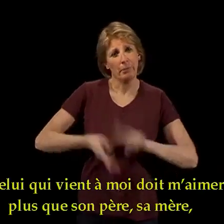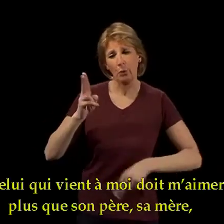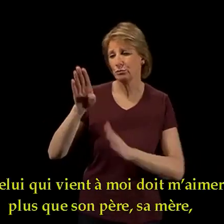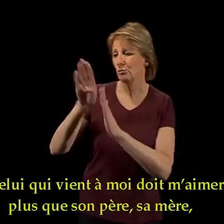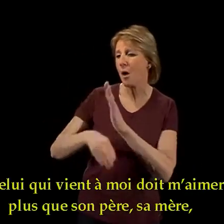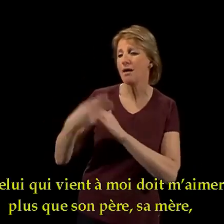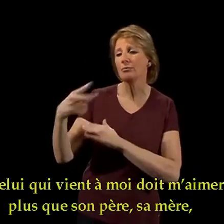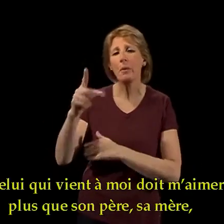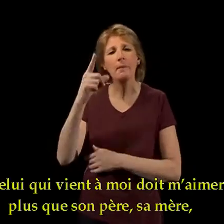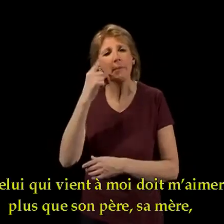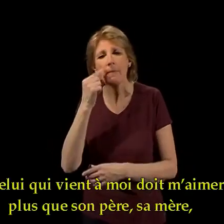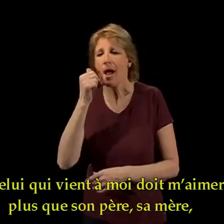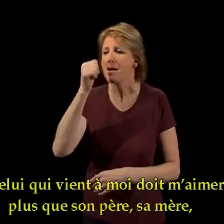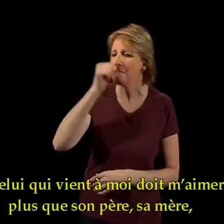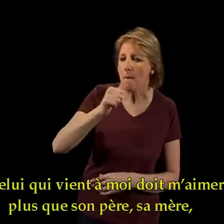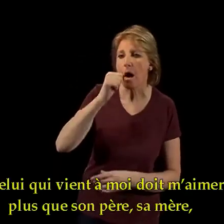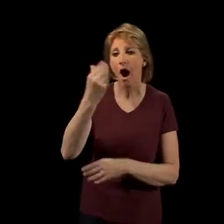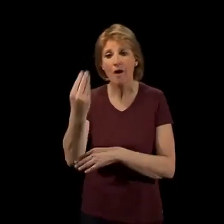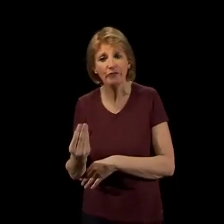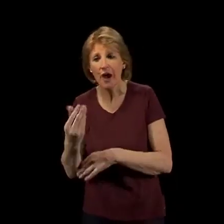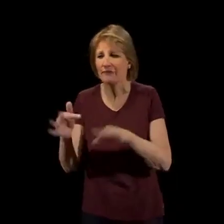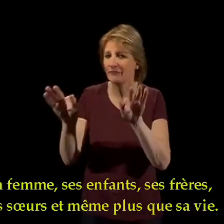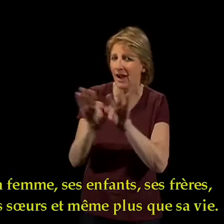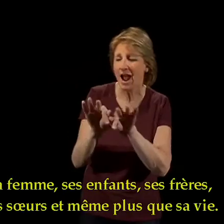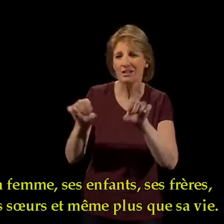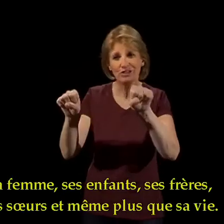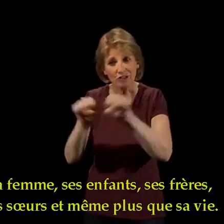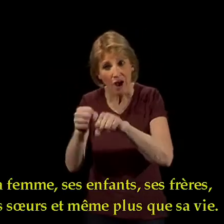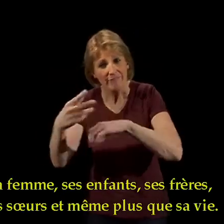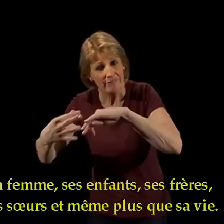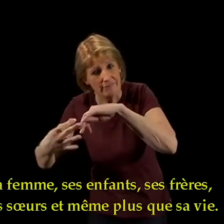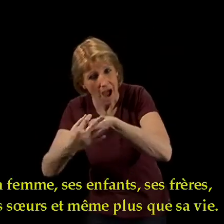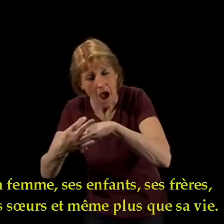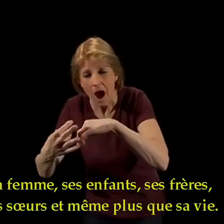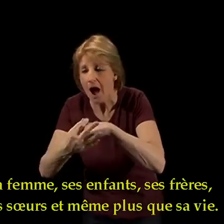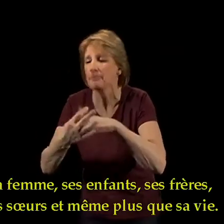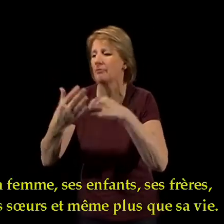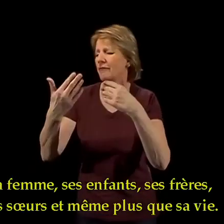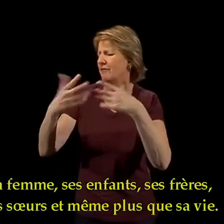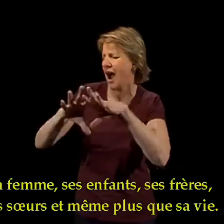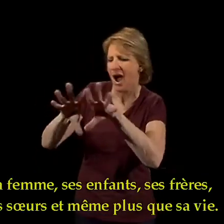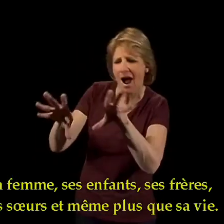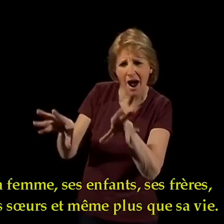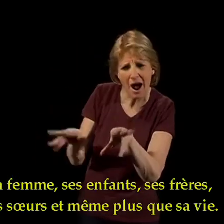plus que son père, sa mère, sa femme, ses enfants, ses frères, ses sœurs et même plus que sa vie.